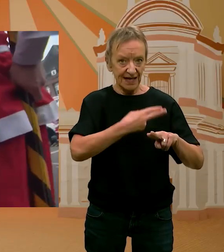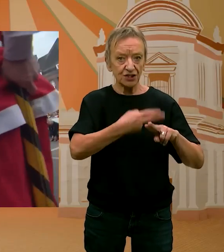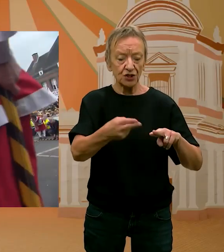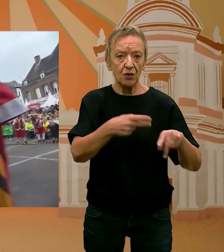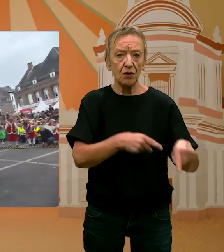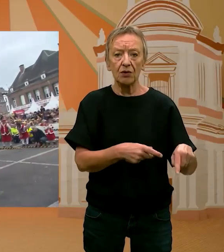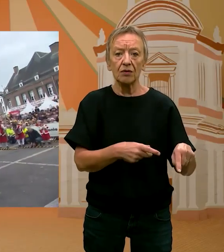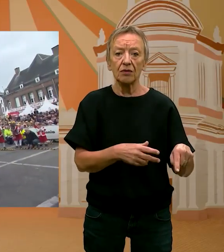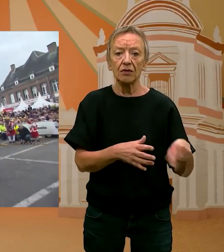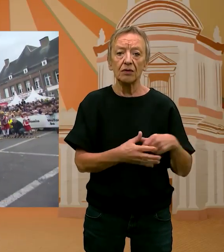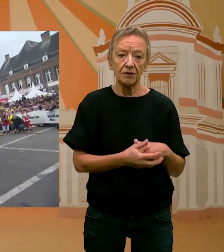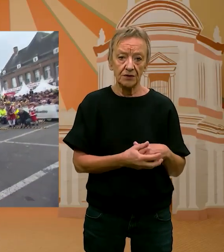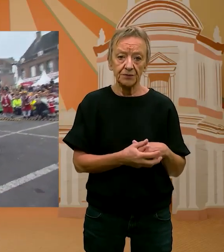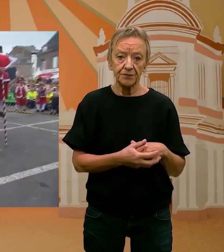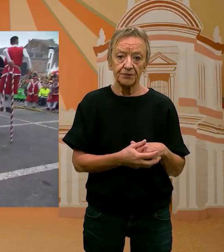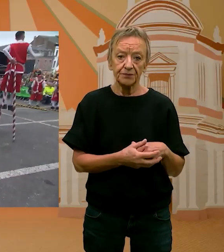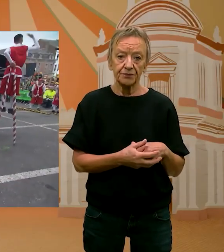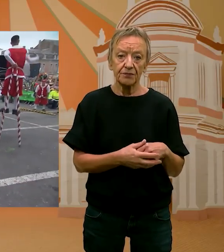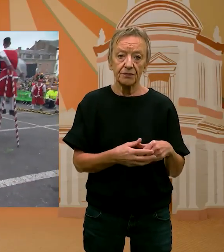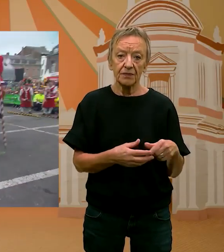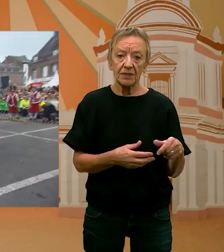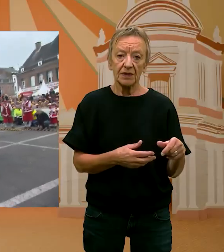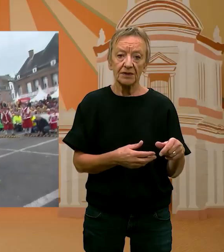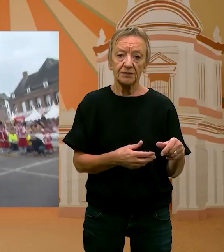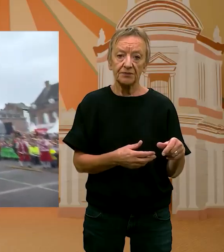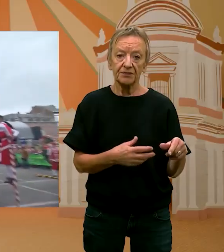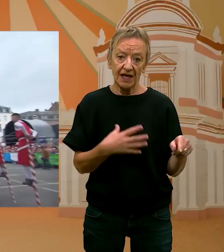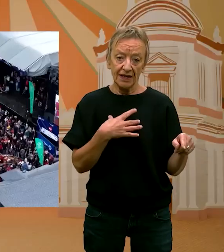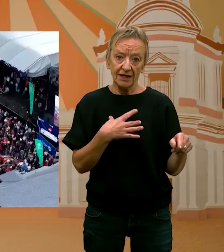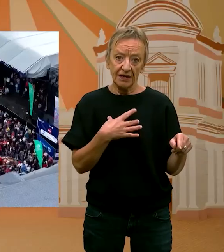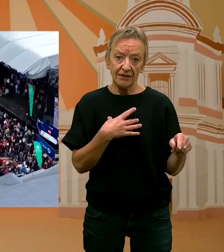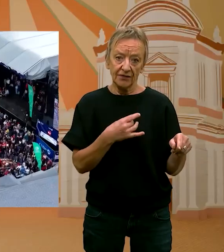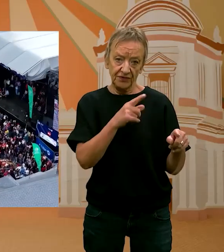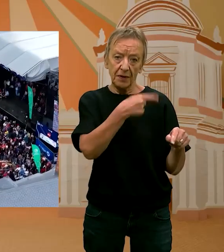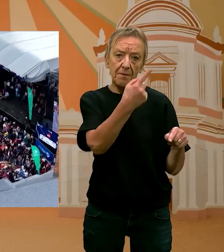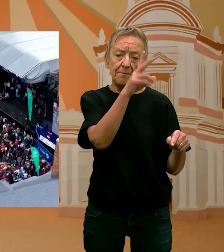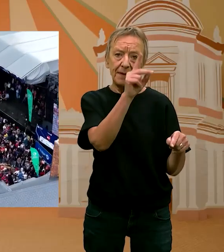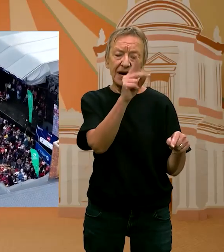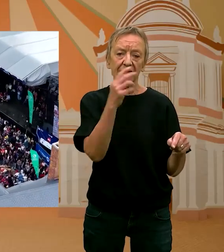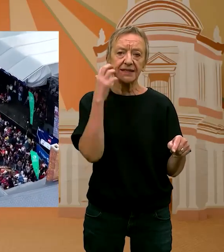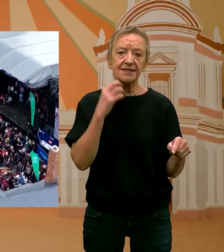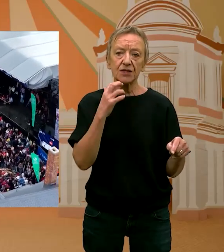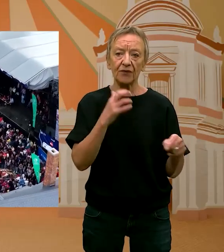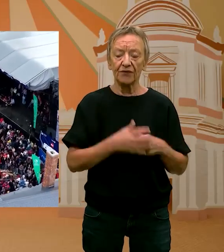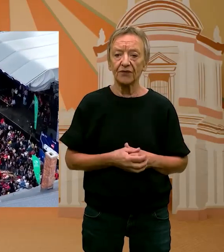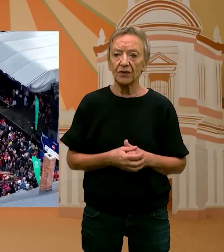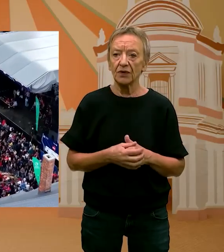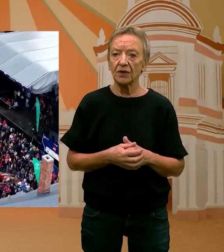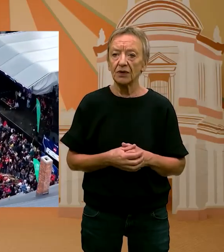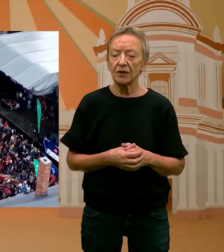Donc. On voit que... Alors, qu'est-ce qui se passe là? Il y a Yves Devos qui est allé... il